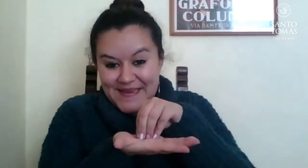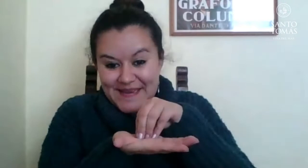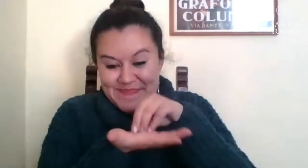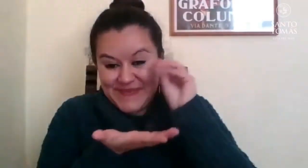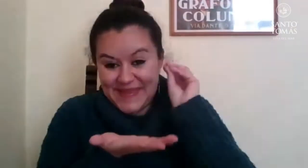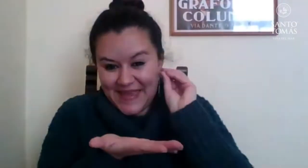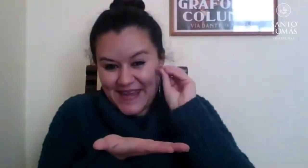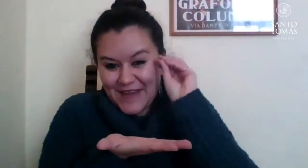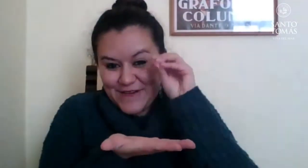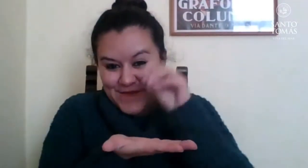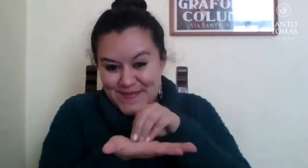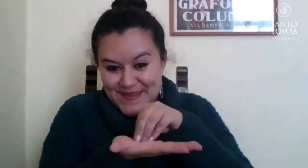Nota,